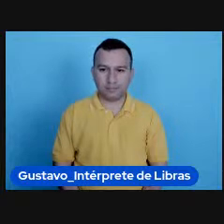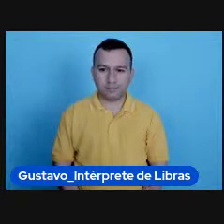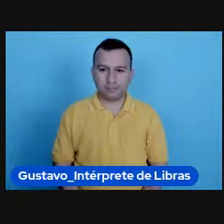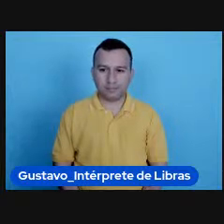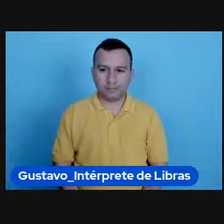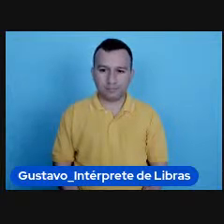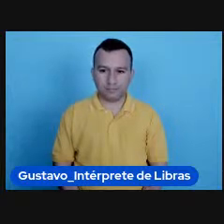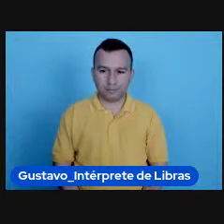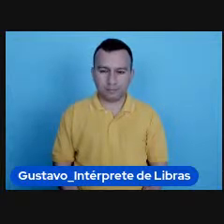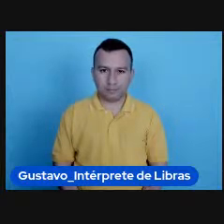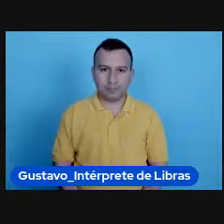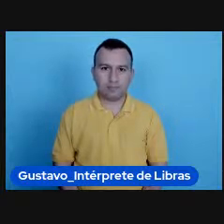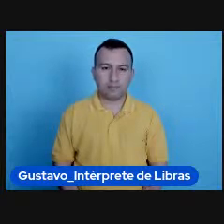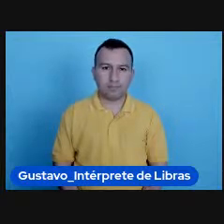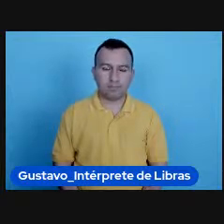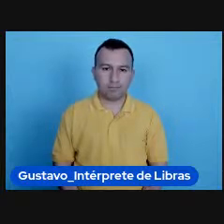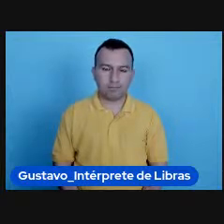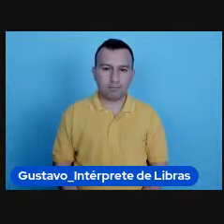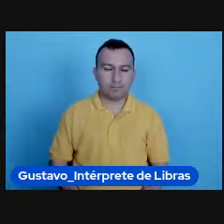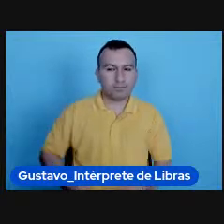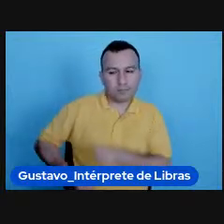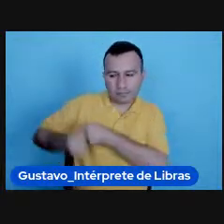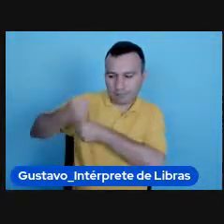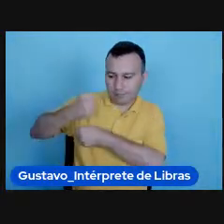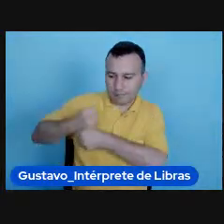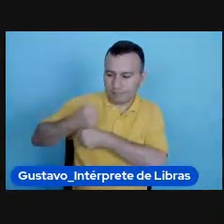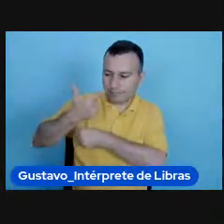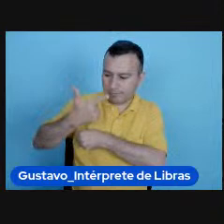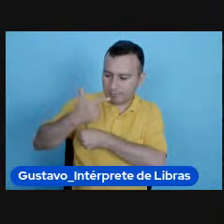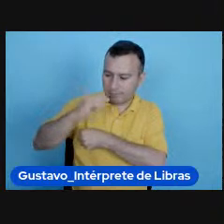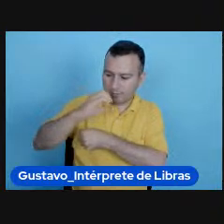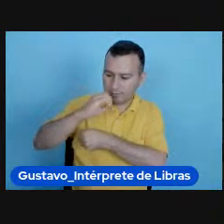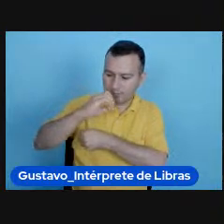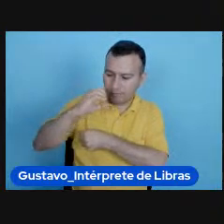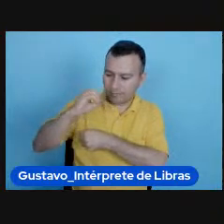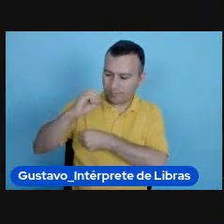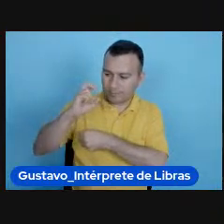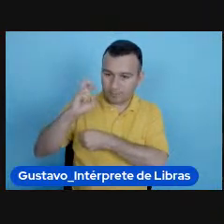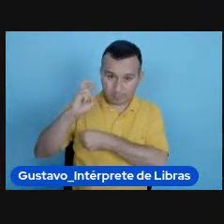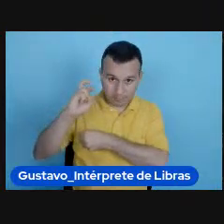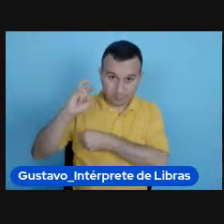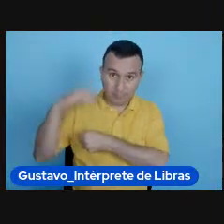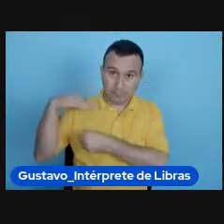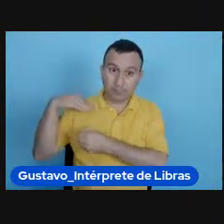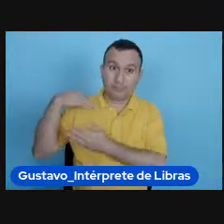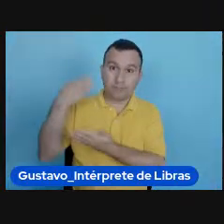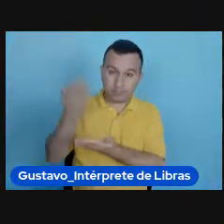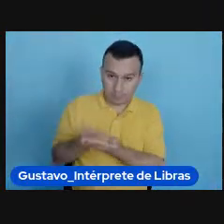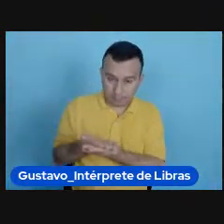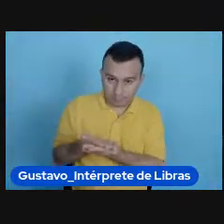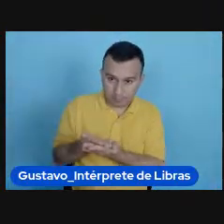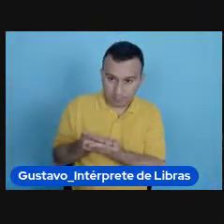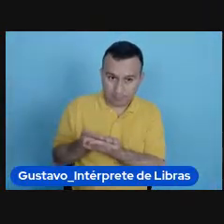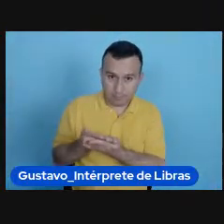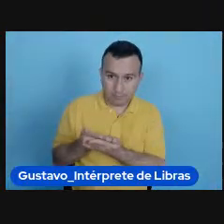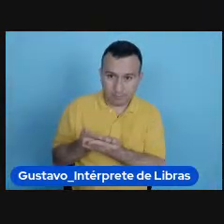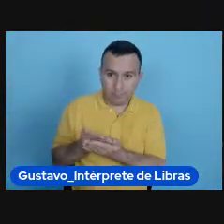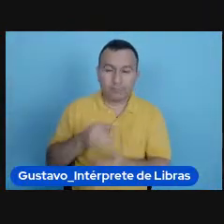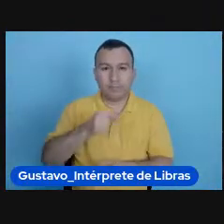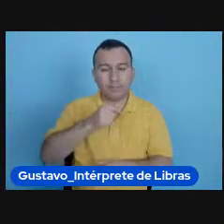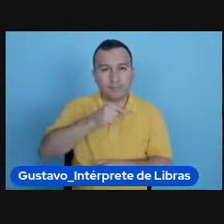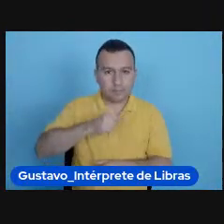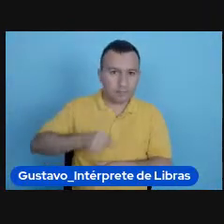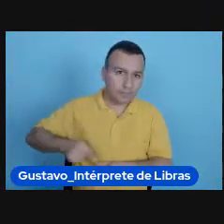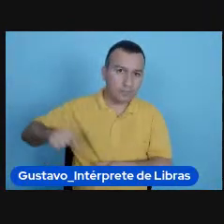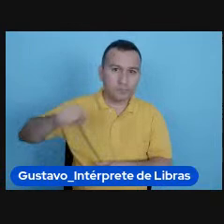Desde 2005, a gente faz inclusão de todas as crianças,